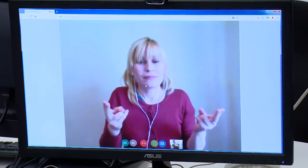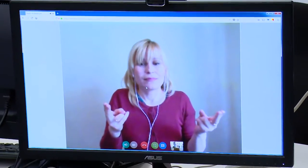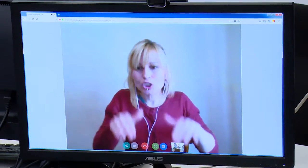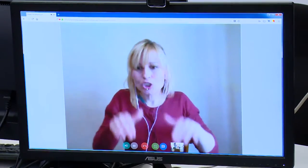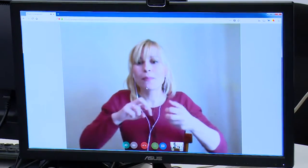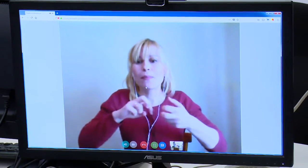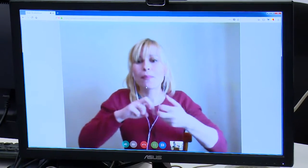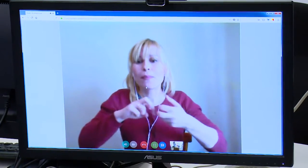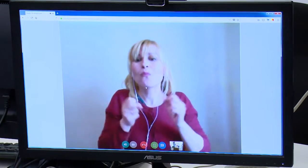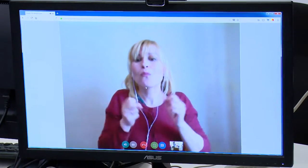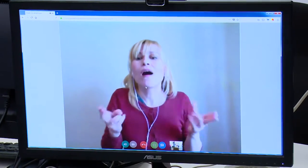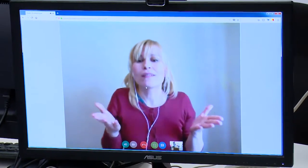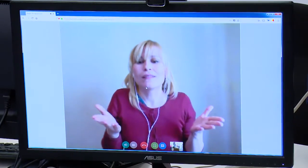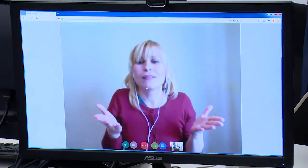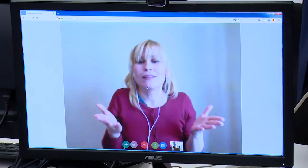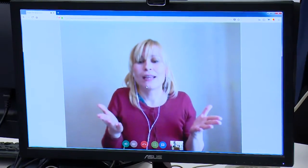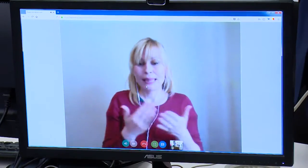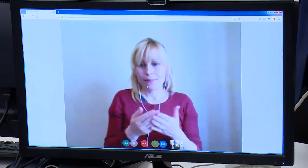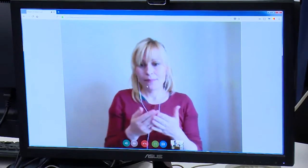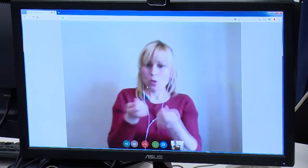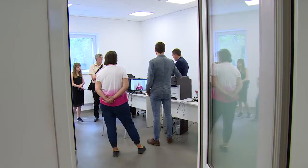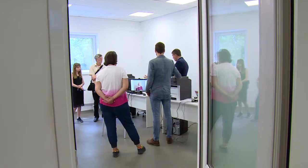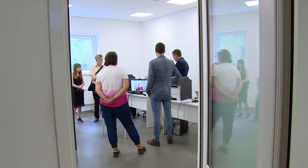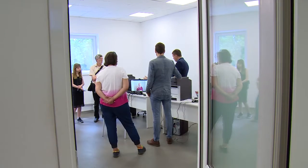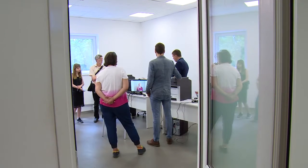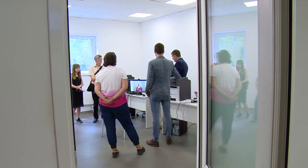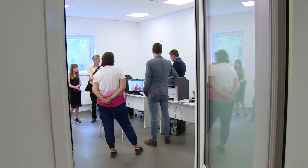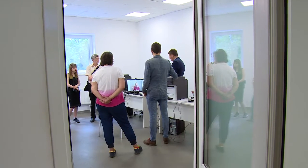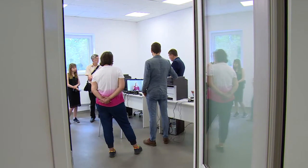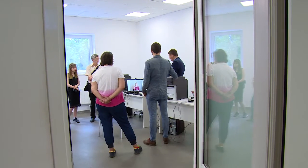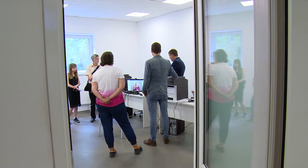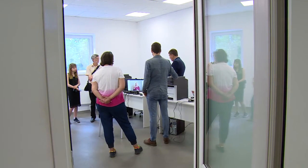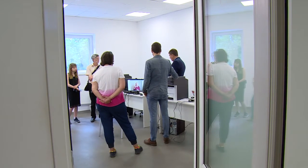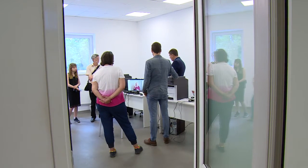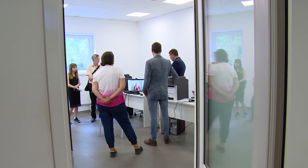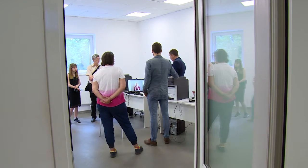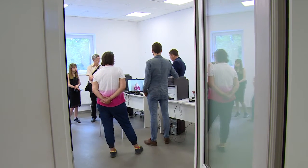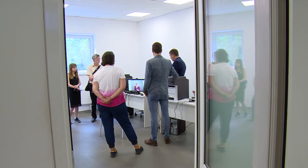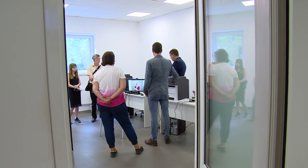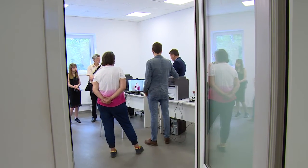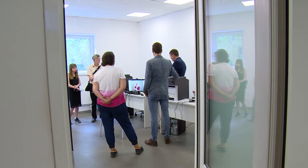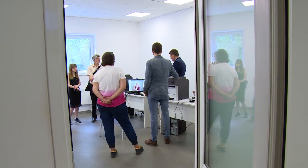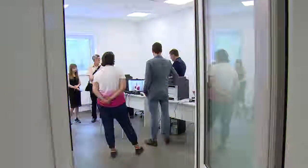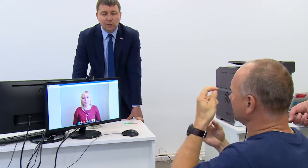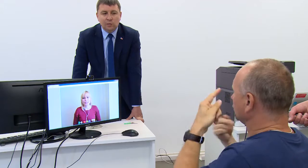проводимой проверки с помощью сурдопереводчика, работающего в режиме удаленного доступа, с помощью специальной компьютерной